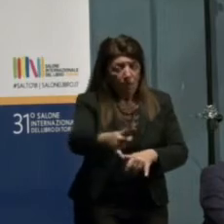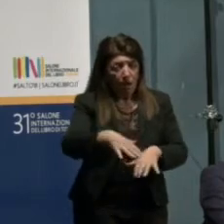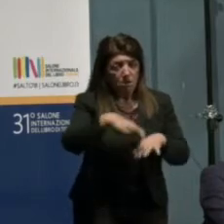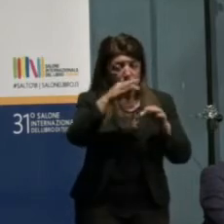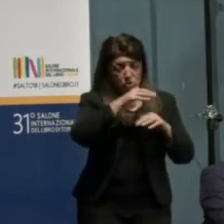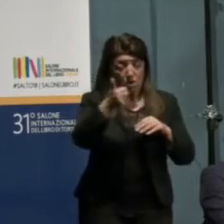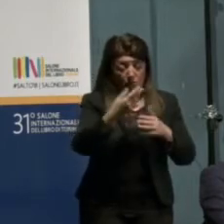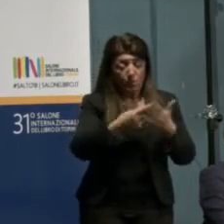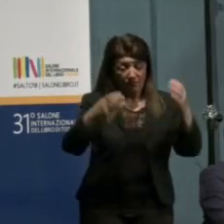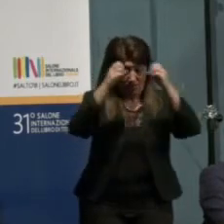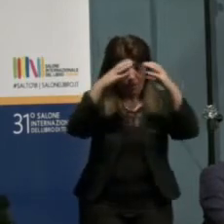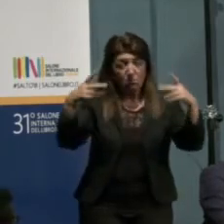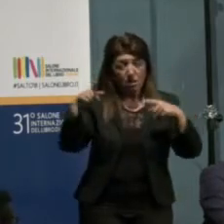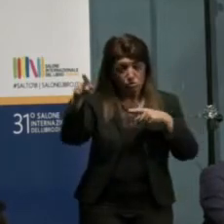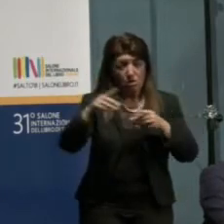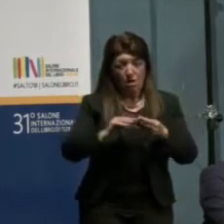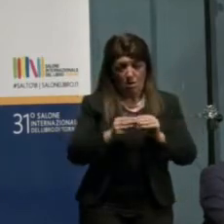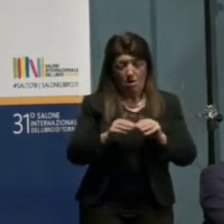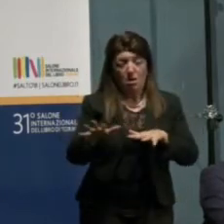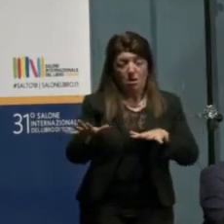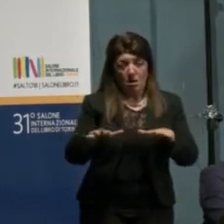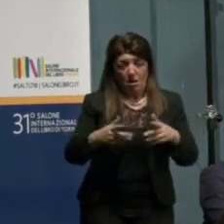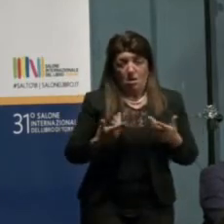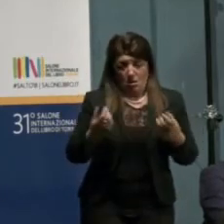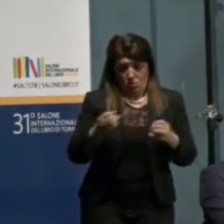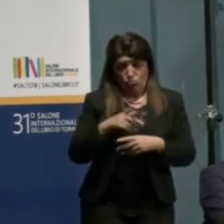questo è come ci stiamo muovendo adesso